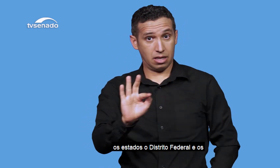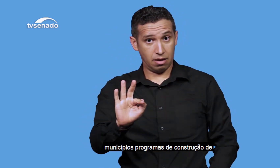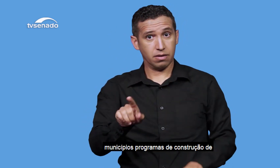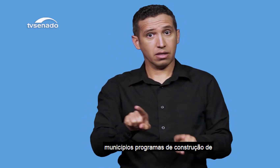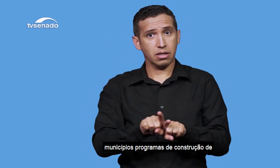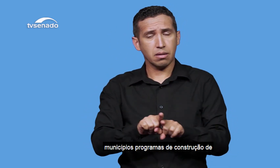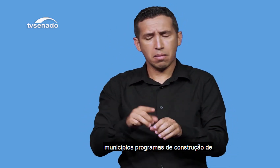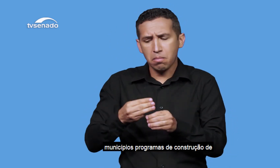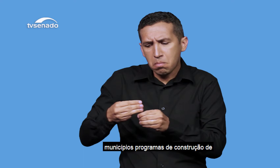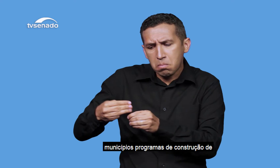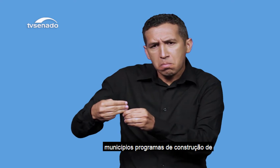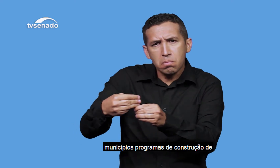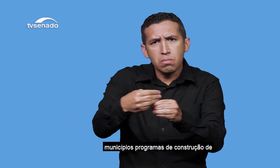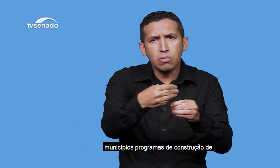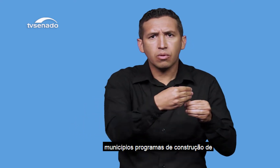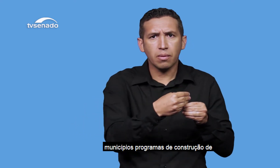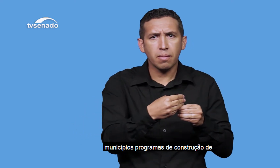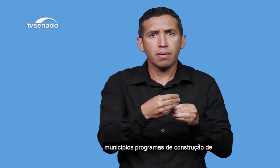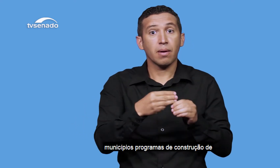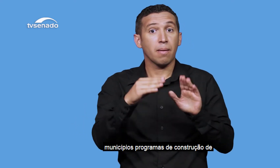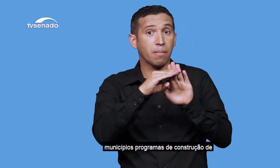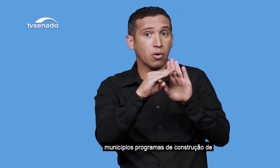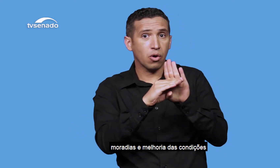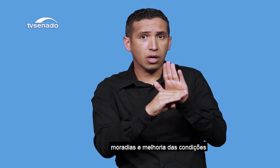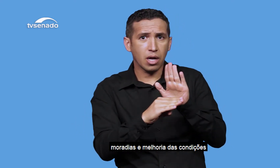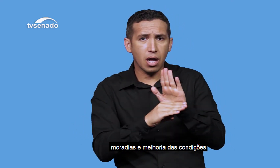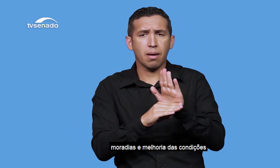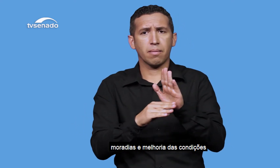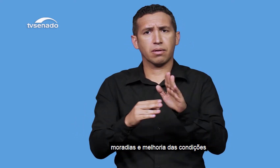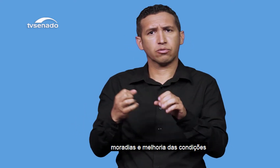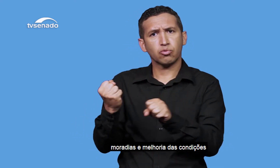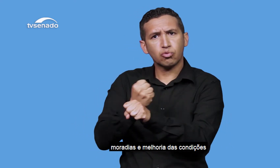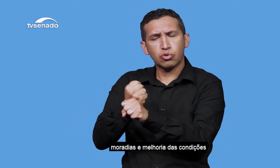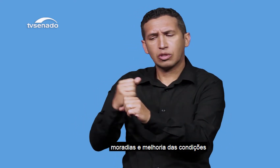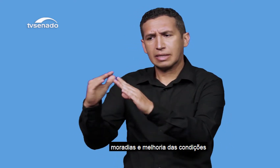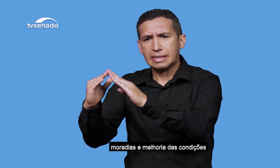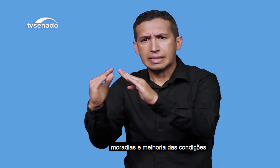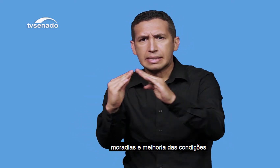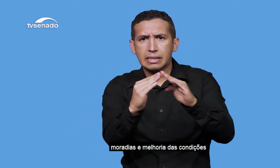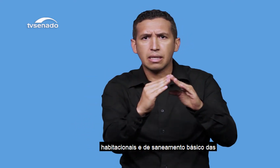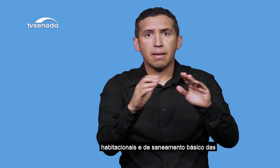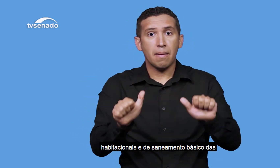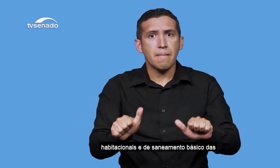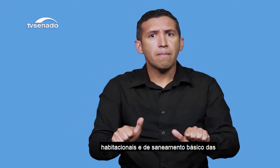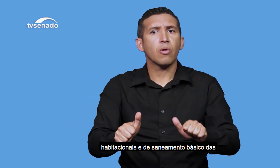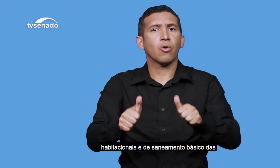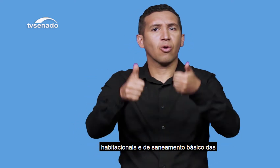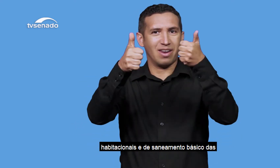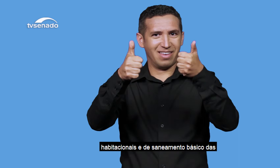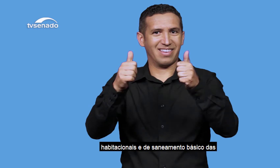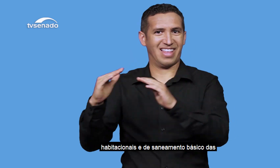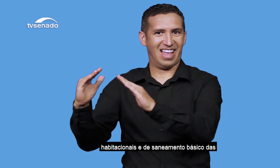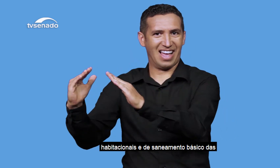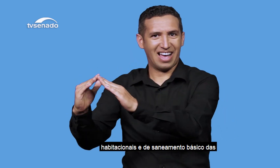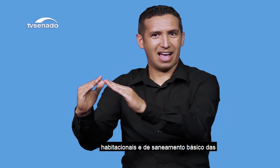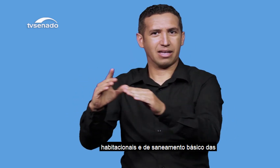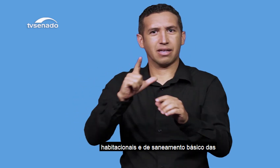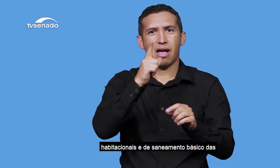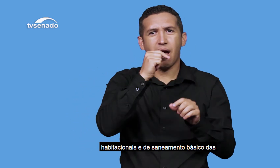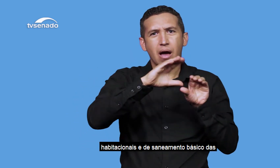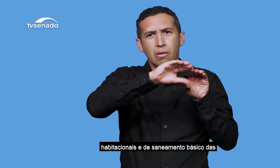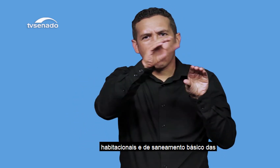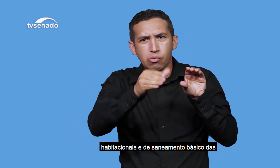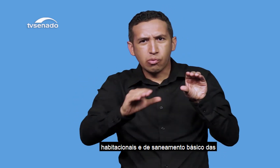e os municípios programas de construção de moradias e melhoria das condições habitacionais e de saneamento